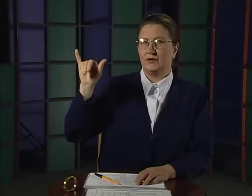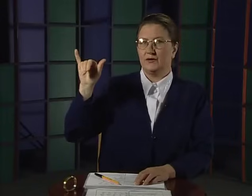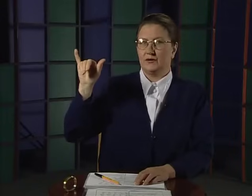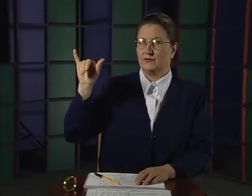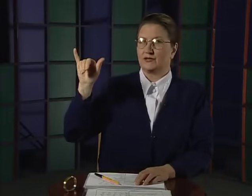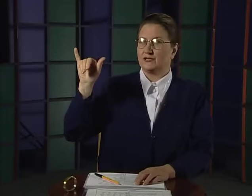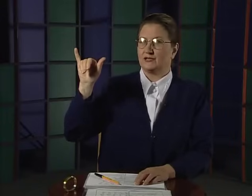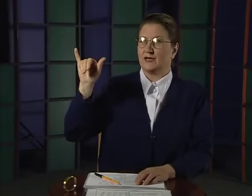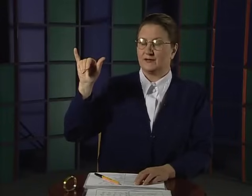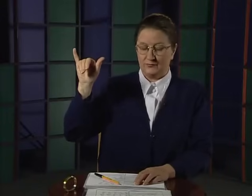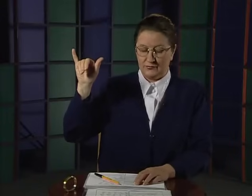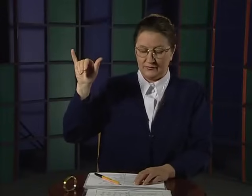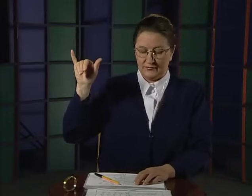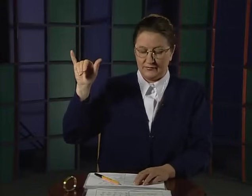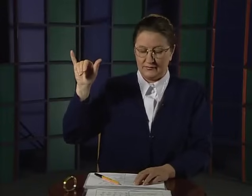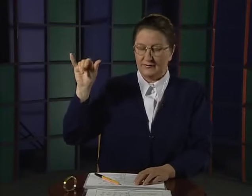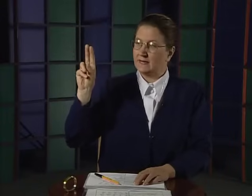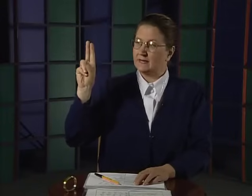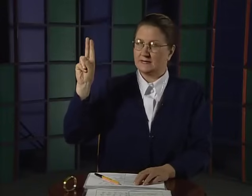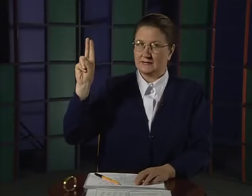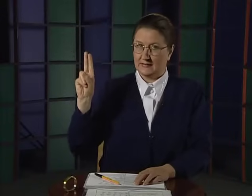Немножко очертание этой буквы. Ц.